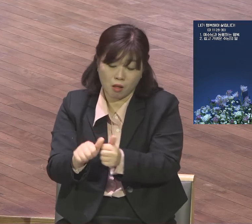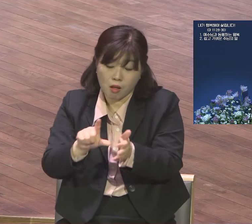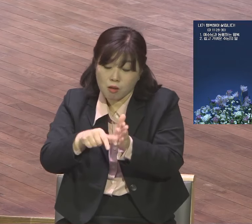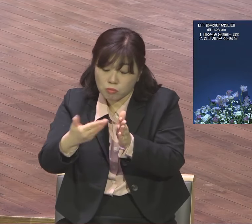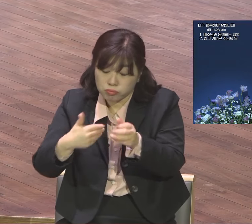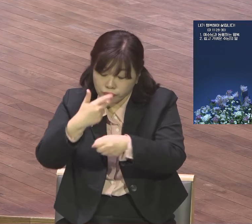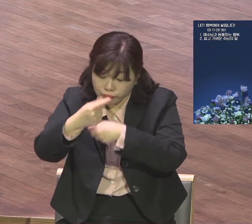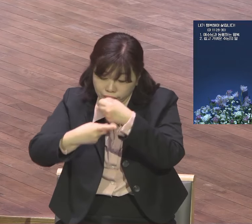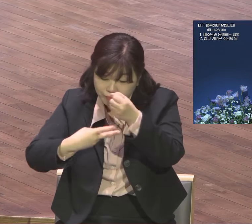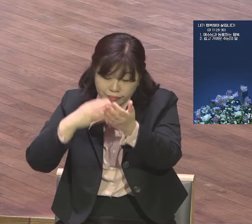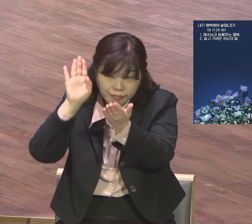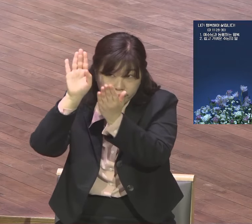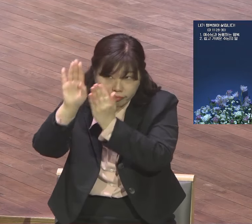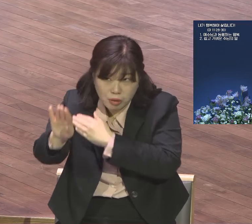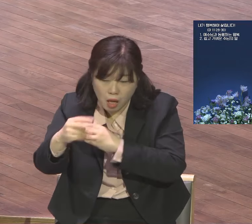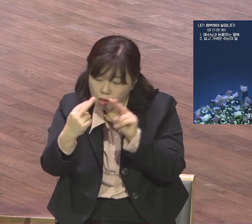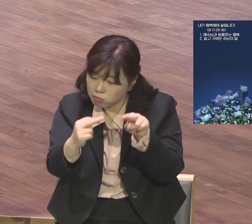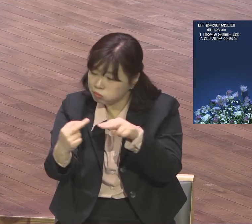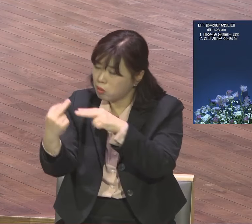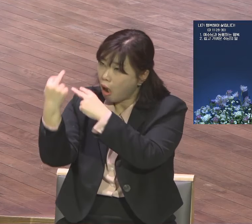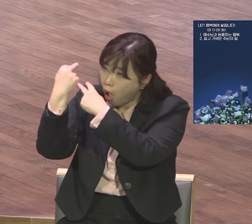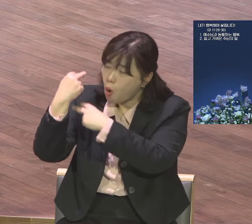절대 은혜입니다.